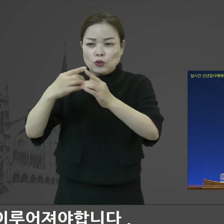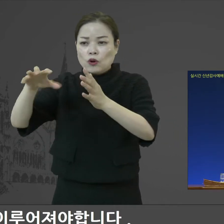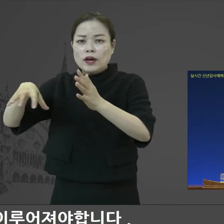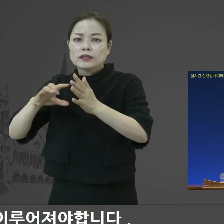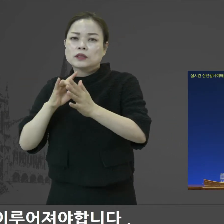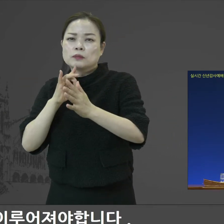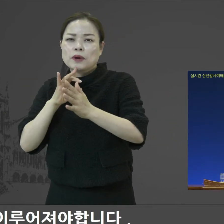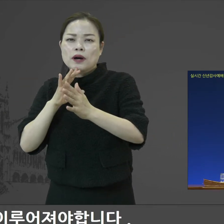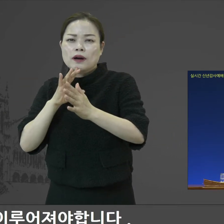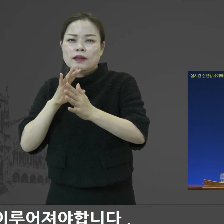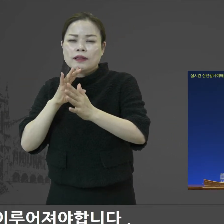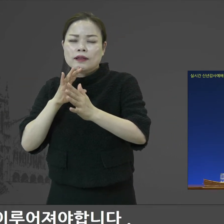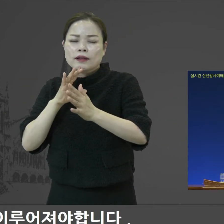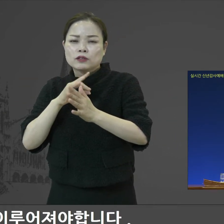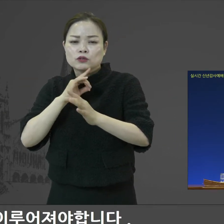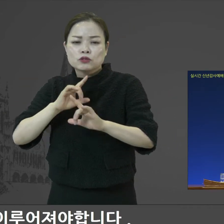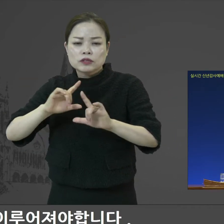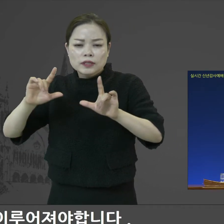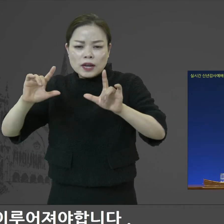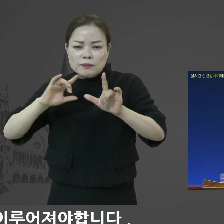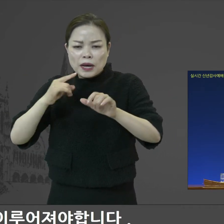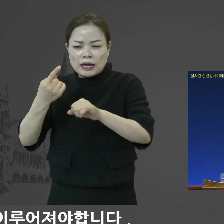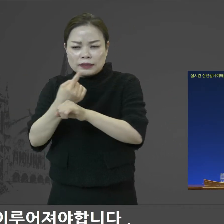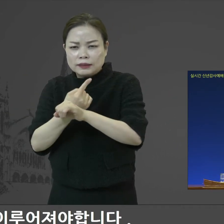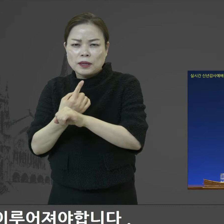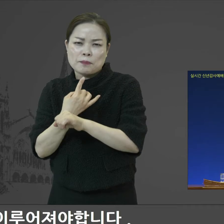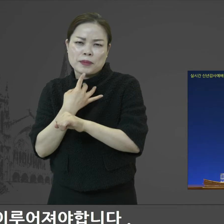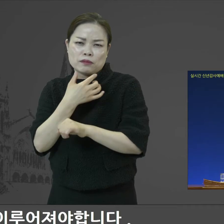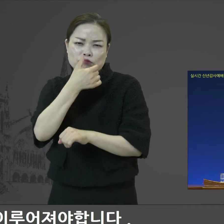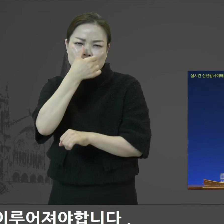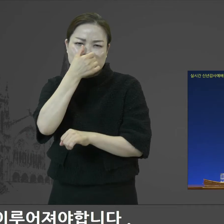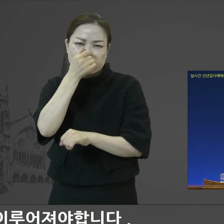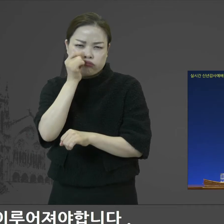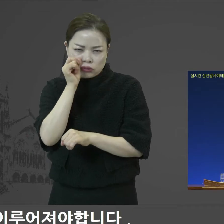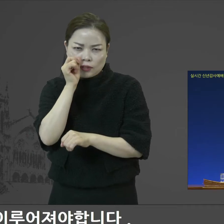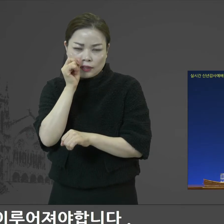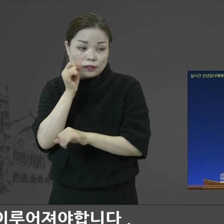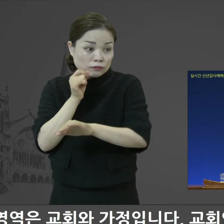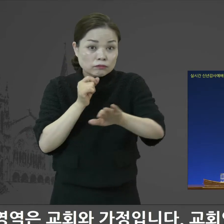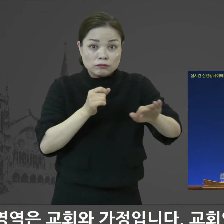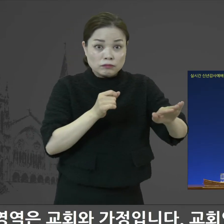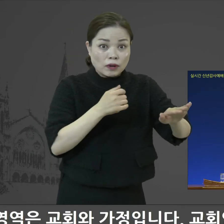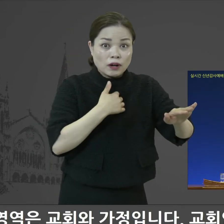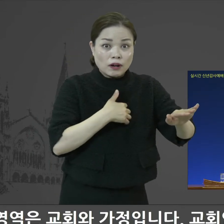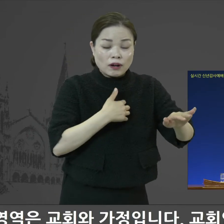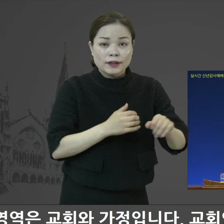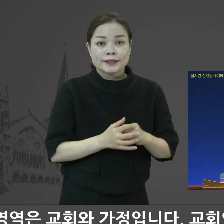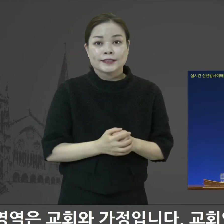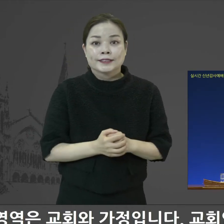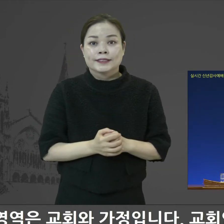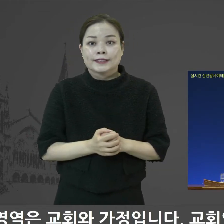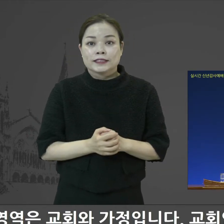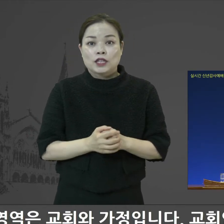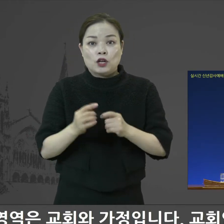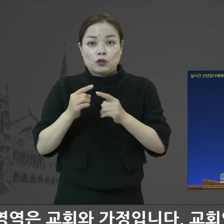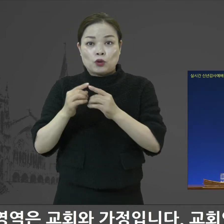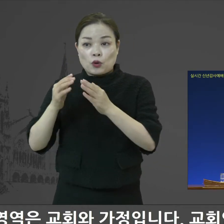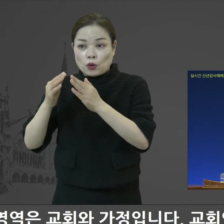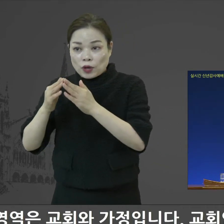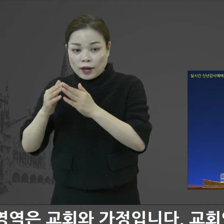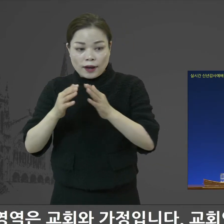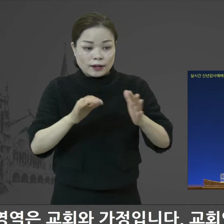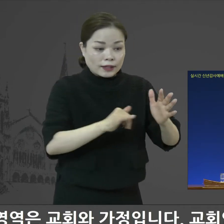안에서만 보내는 주일날 이루어지는 1시간의 시간 갖고는 부족하다는 것 우리가 모두 알 수 있을 겁니다. 교회와 가정이